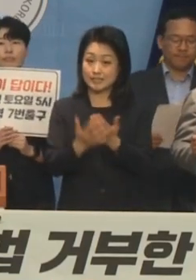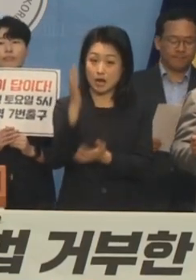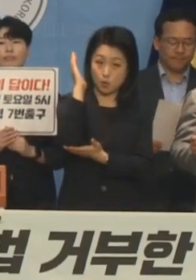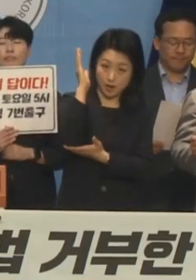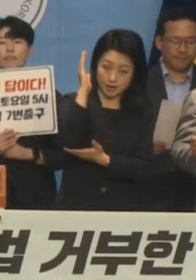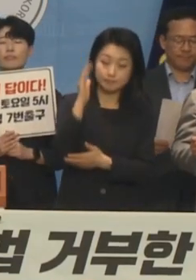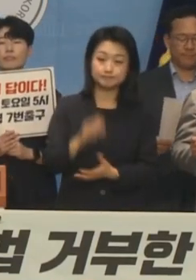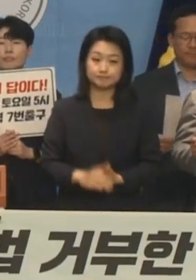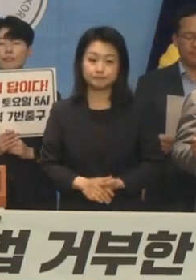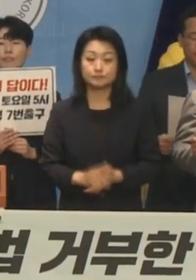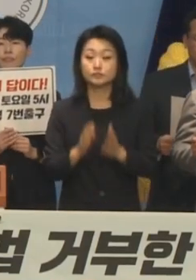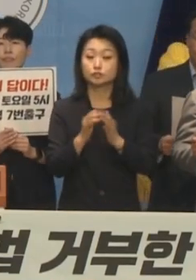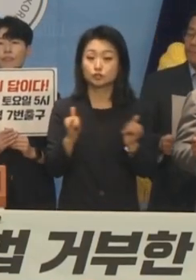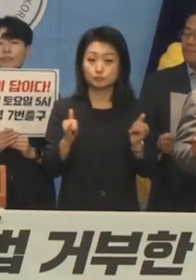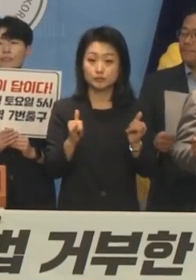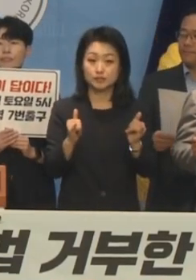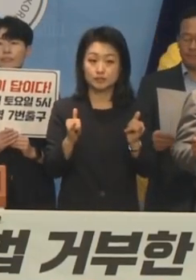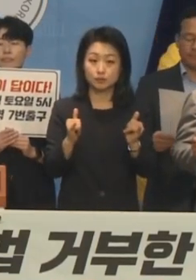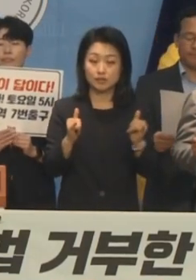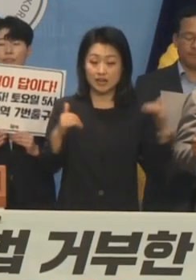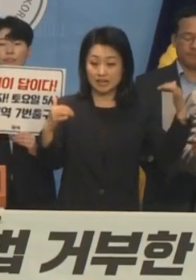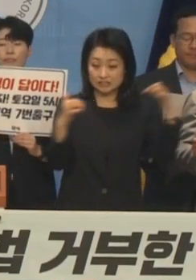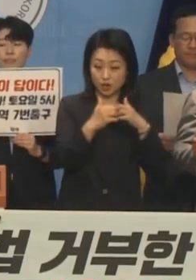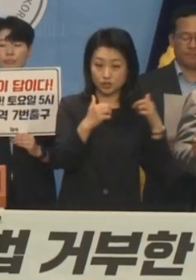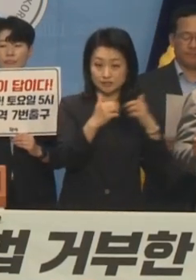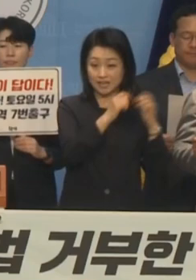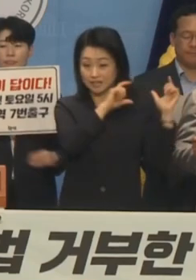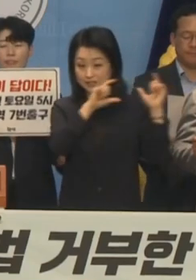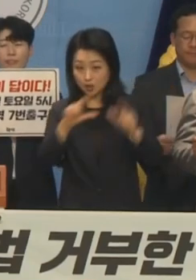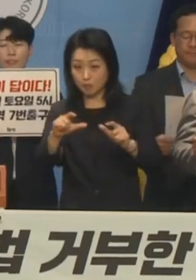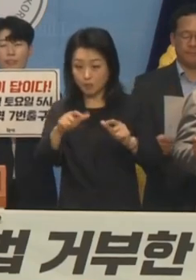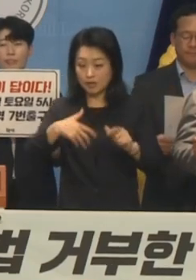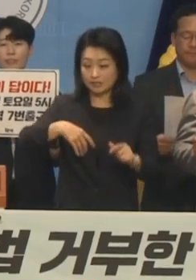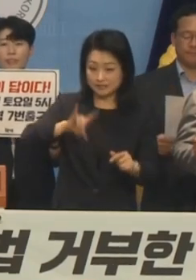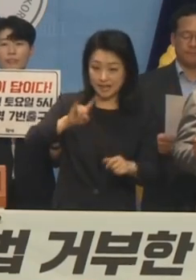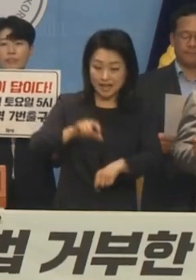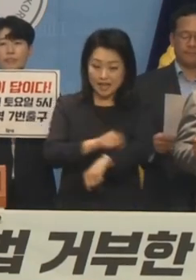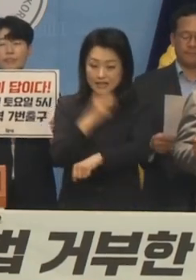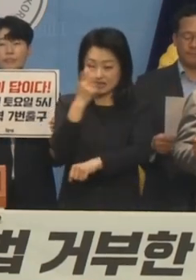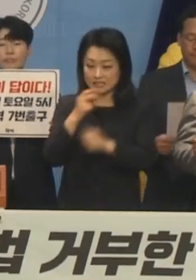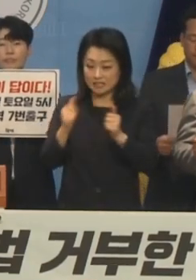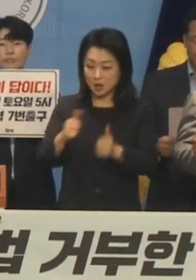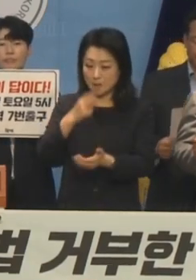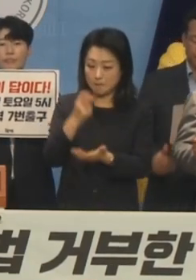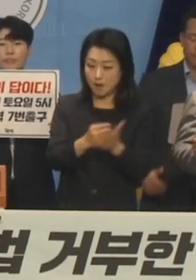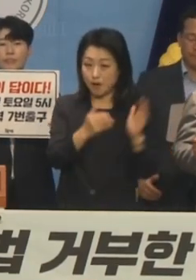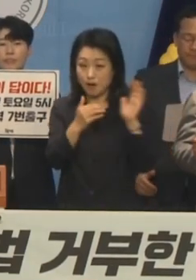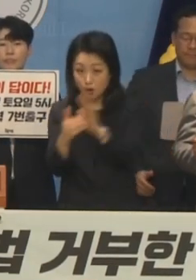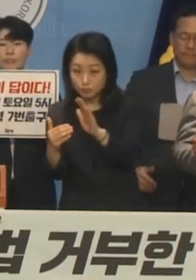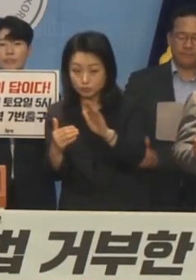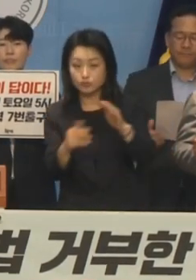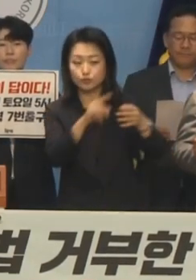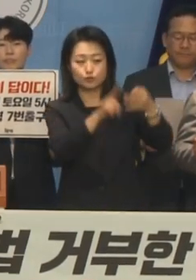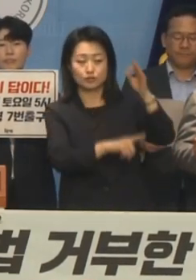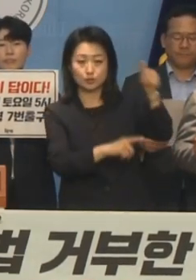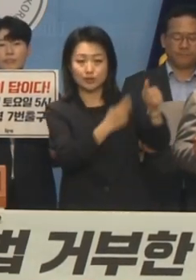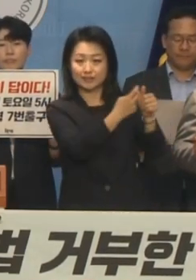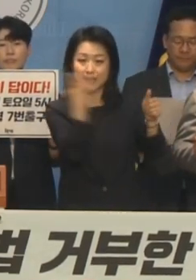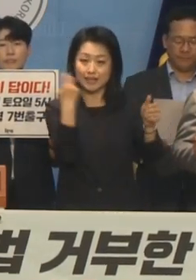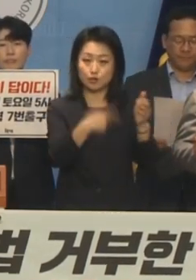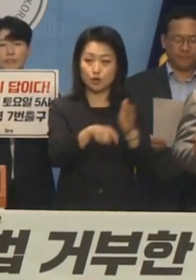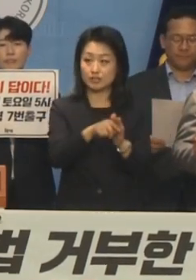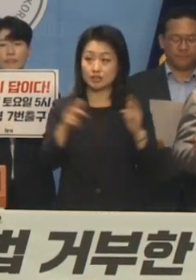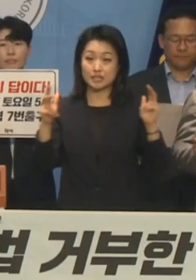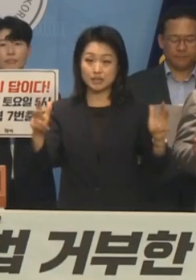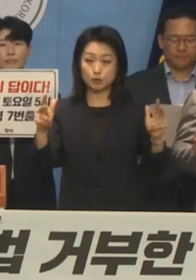기자회견문. 국민과 전쟁 선포, 최혜병 특검법 거부한 윤석열 탄핵을 위해 이번 주 전국